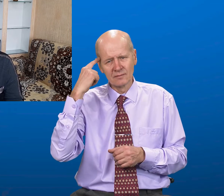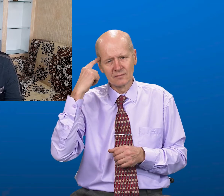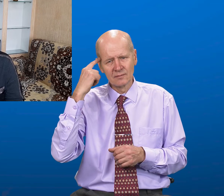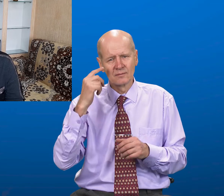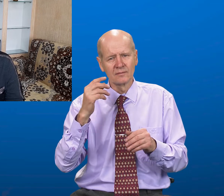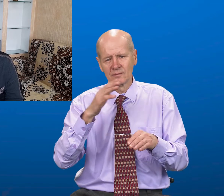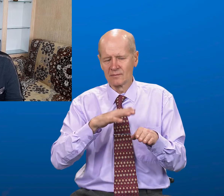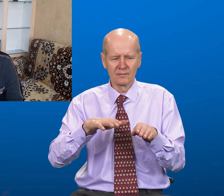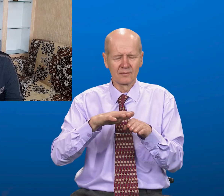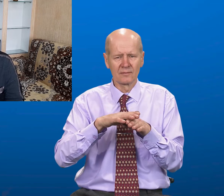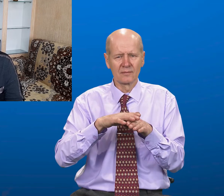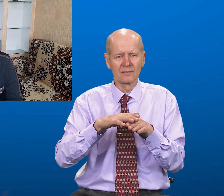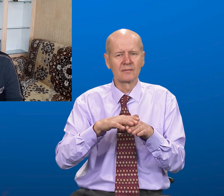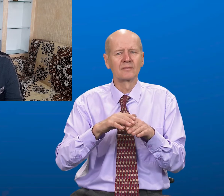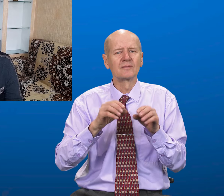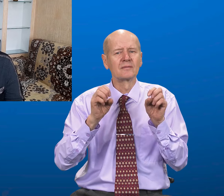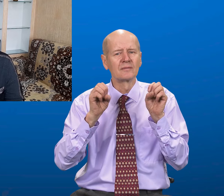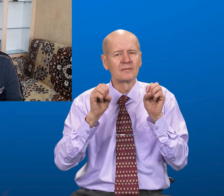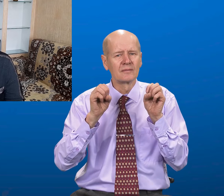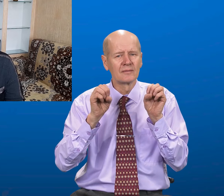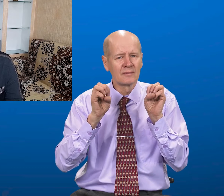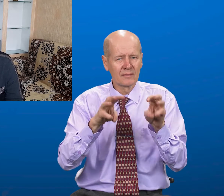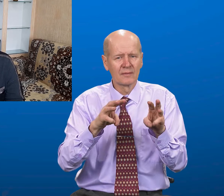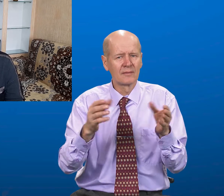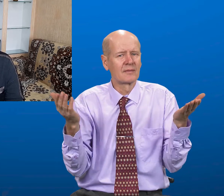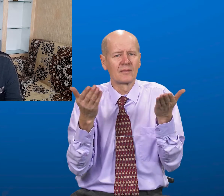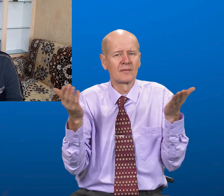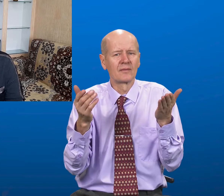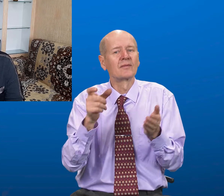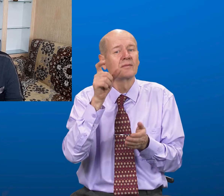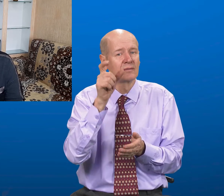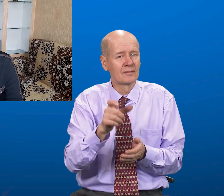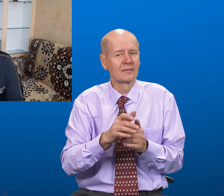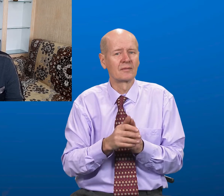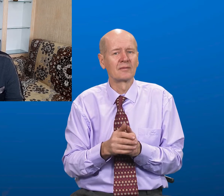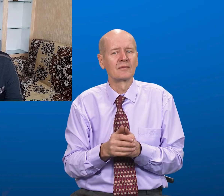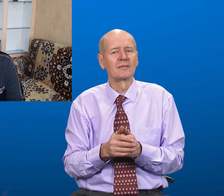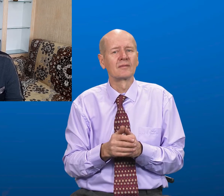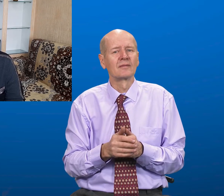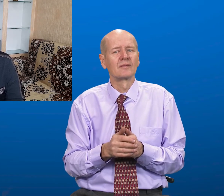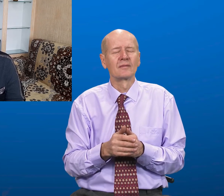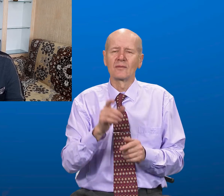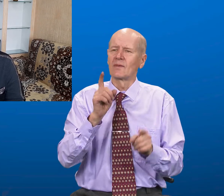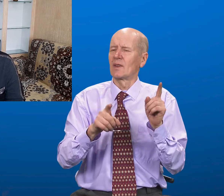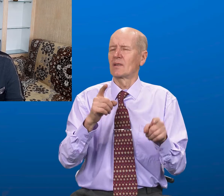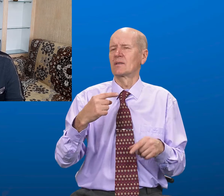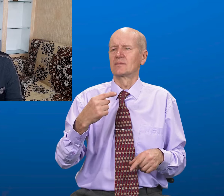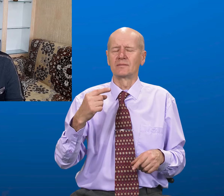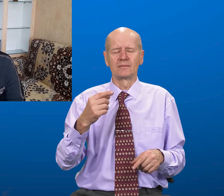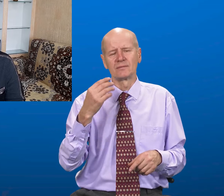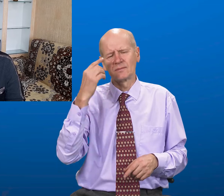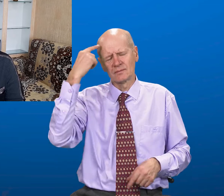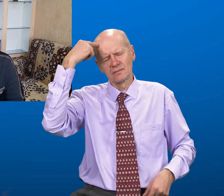короткое время задумаемся над величиной человека. Нередко мои проблемы мне кажутся самыми большими и важными, а